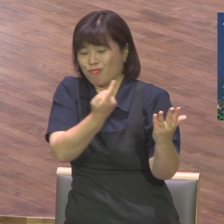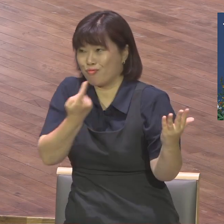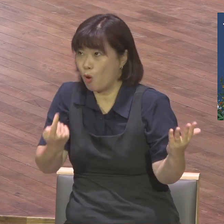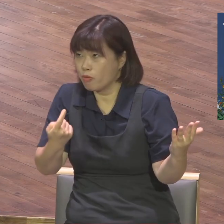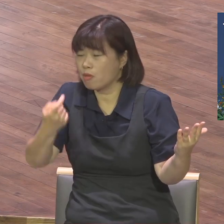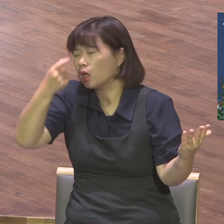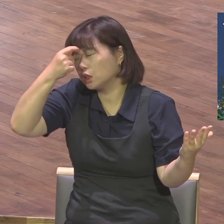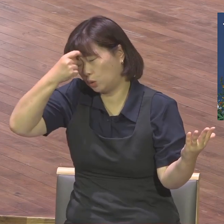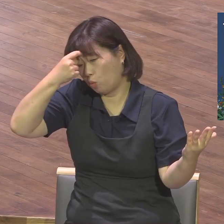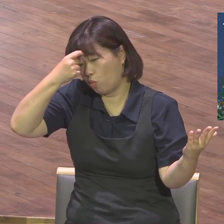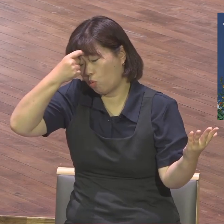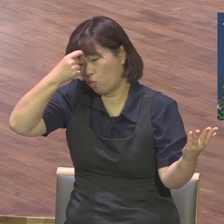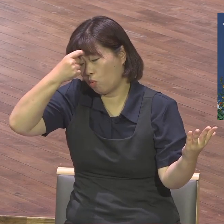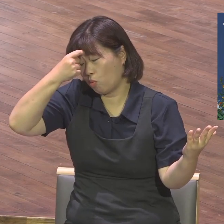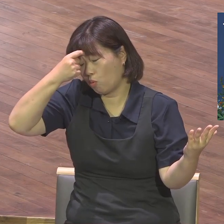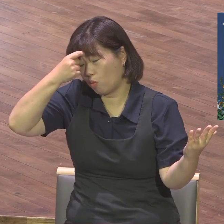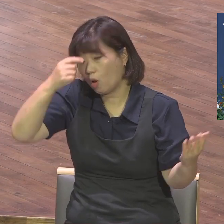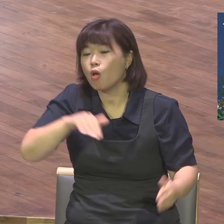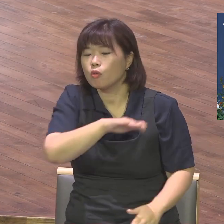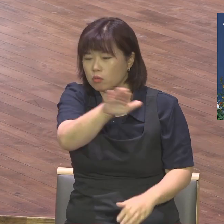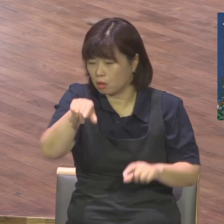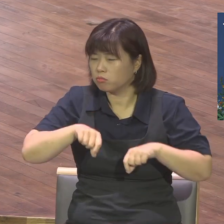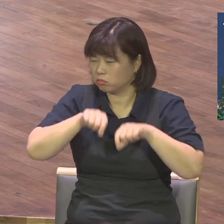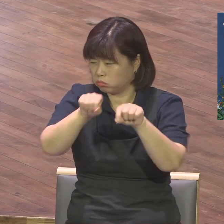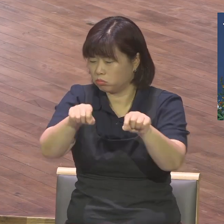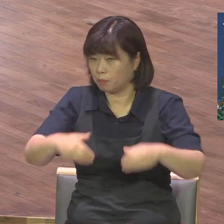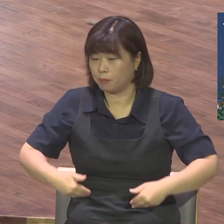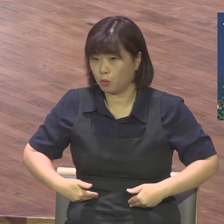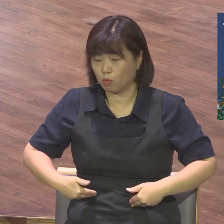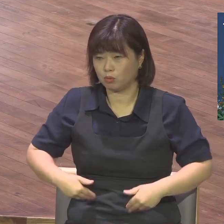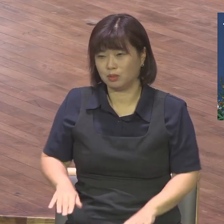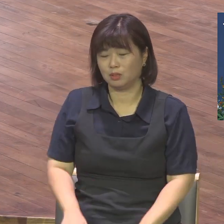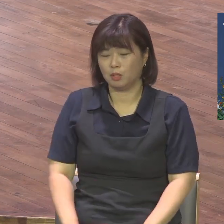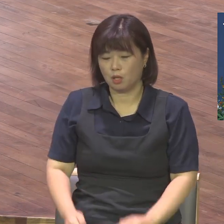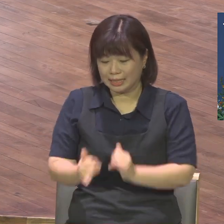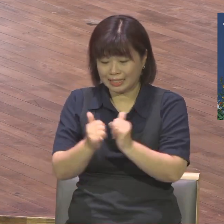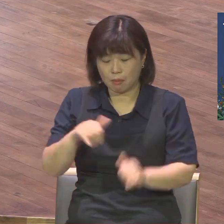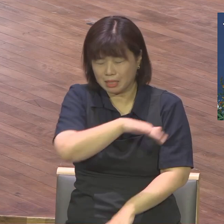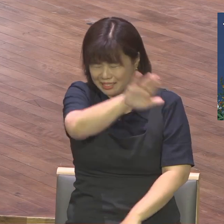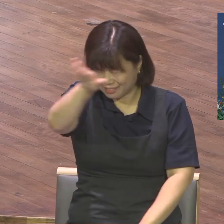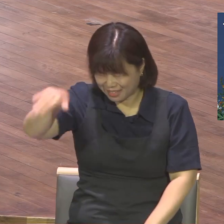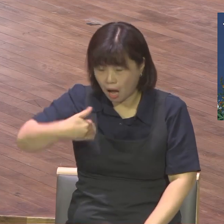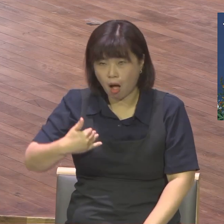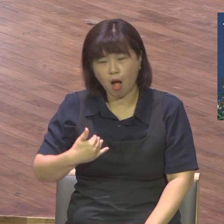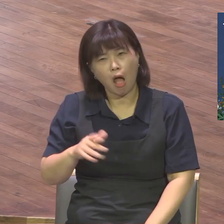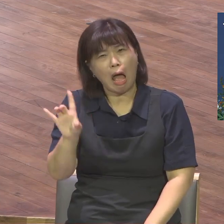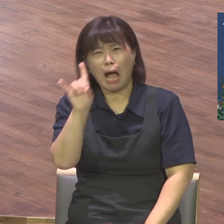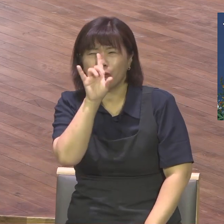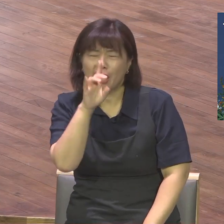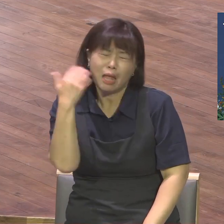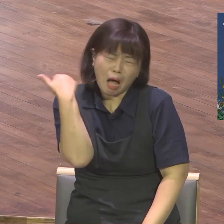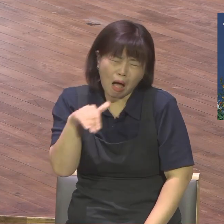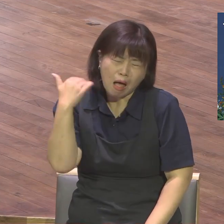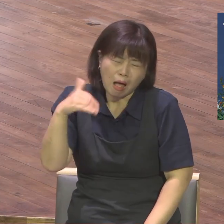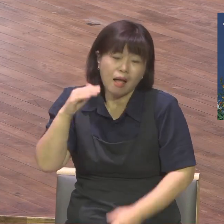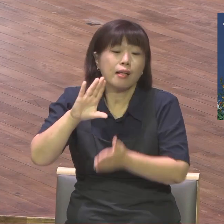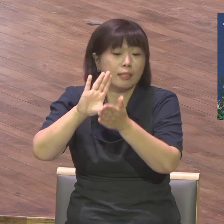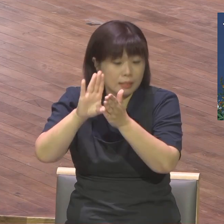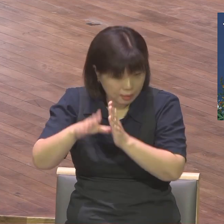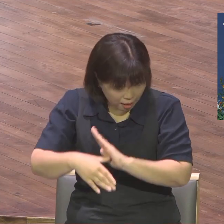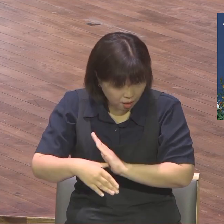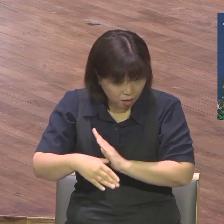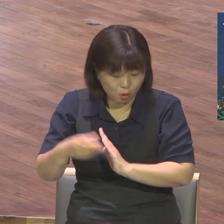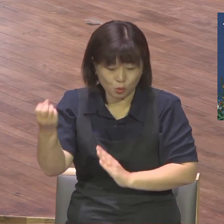이때 어디로 가야 하느냐? 힘 어려움이 생겼을 때 문제가 왔을